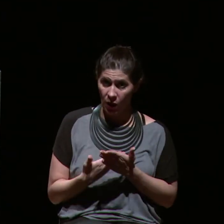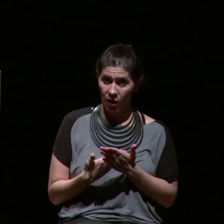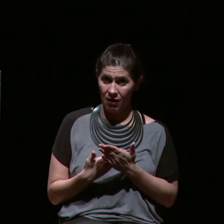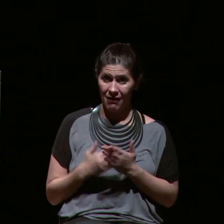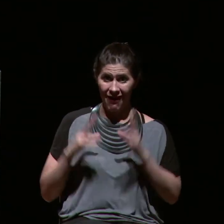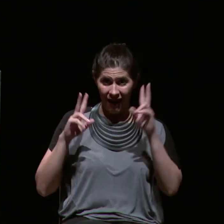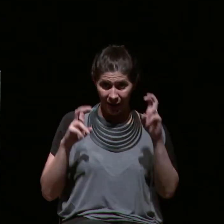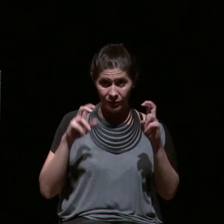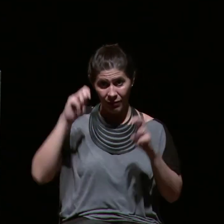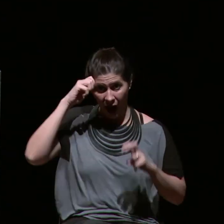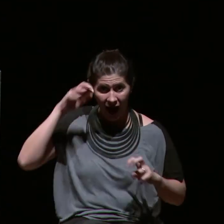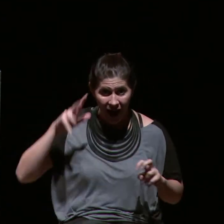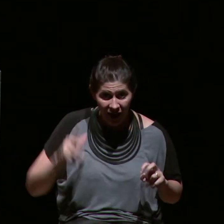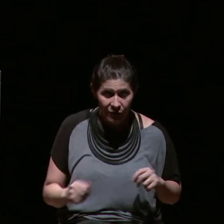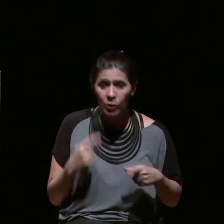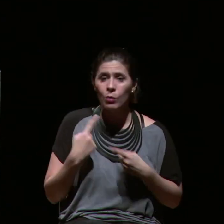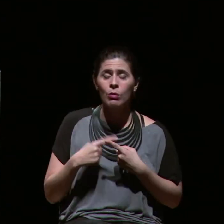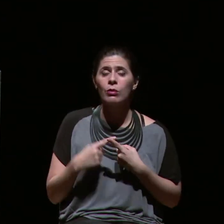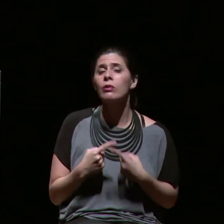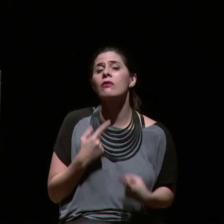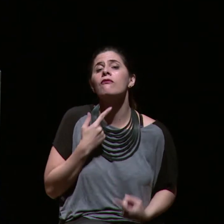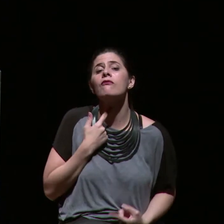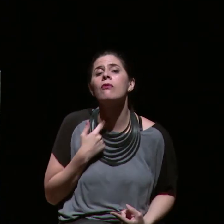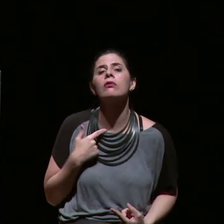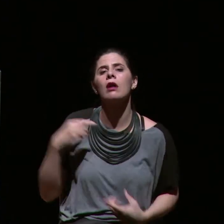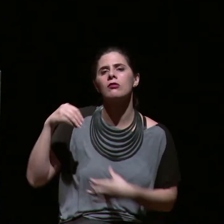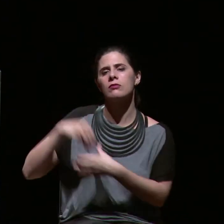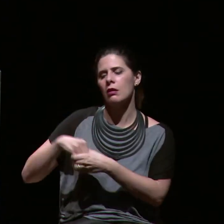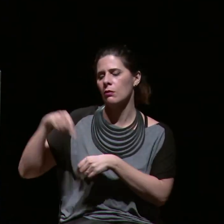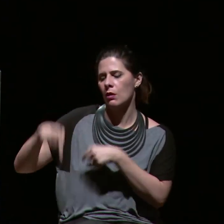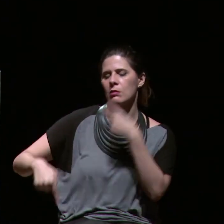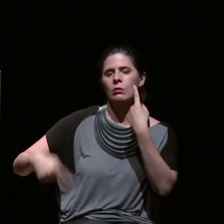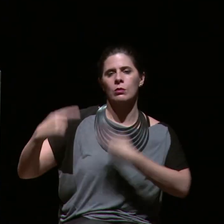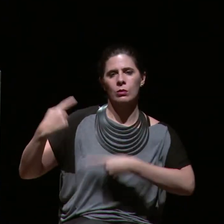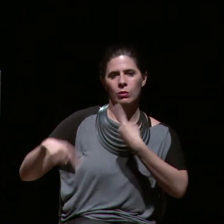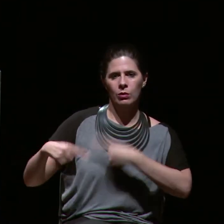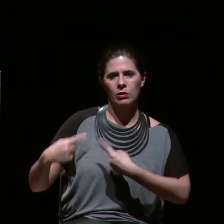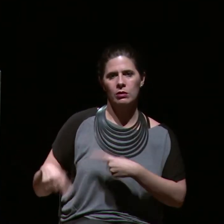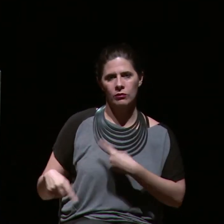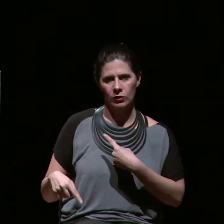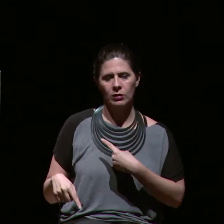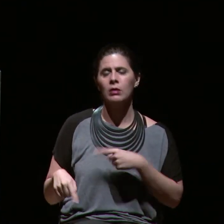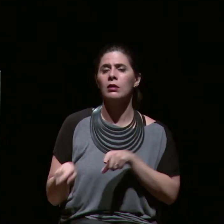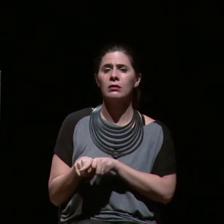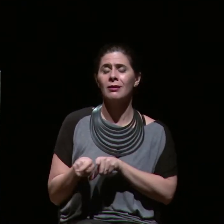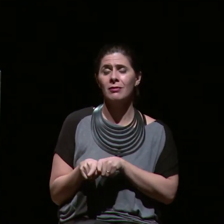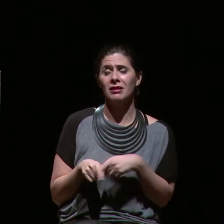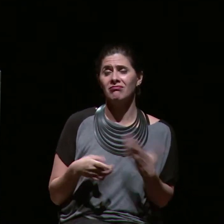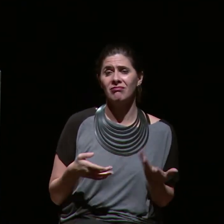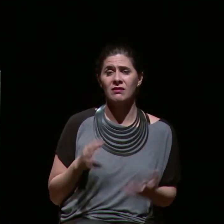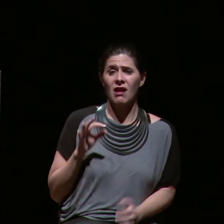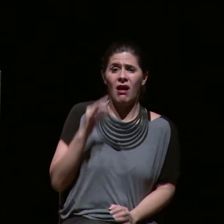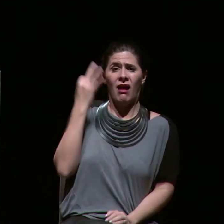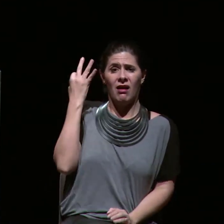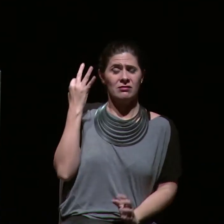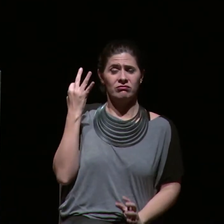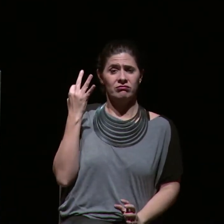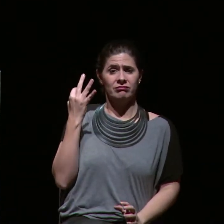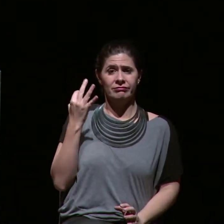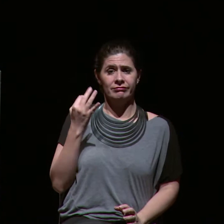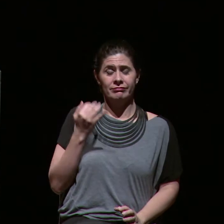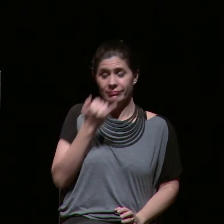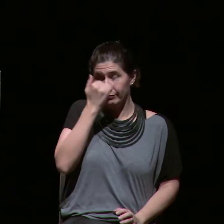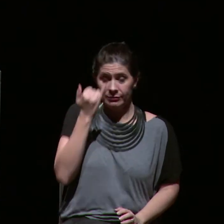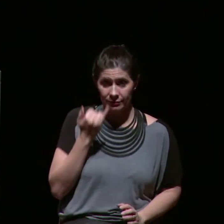entrar momentaneamente para esta política, ou bem por acaso e, de fato, quase sem querer. Por isso, os abandono